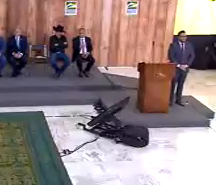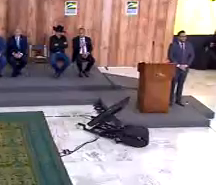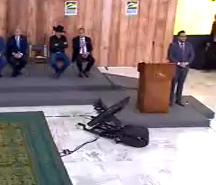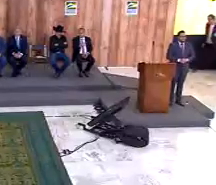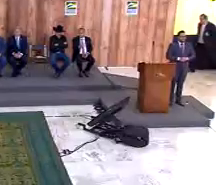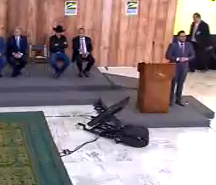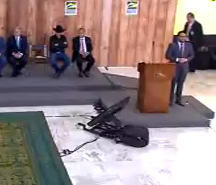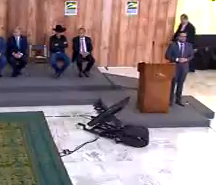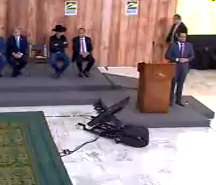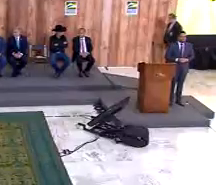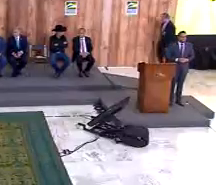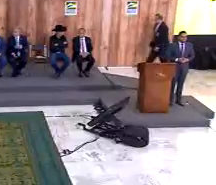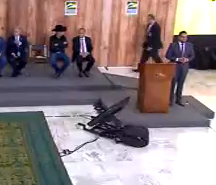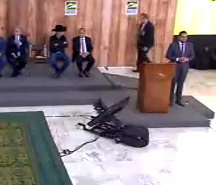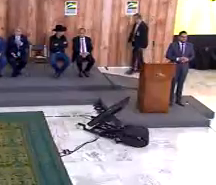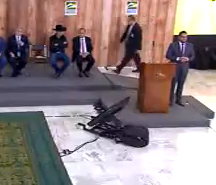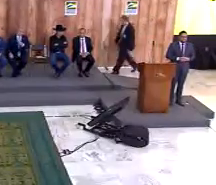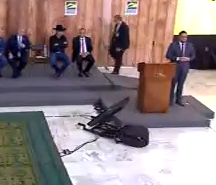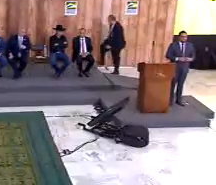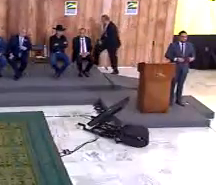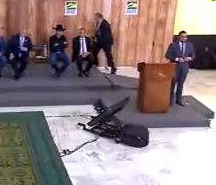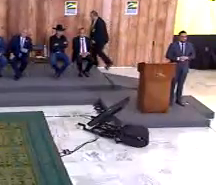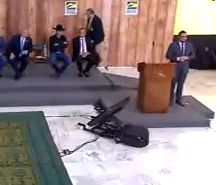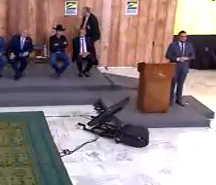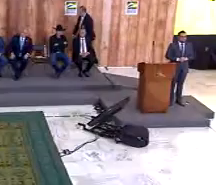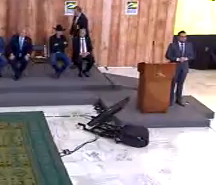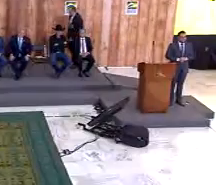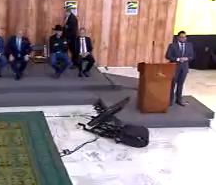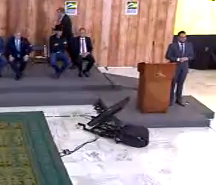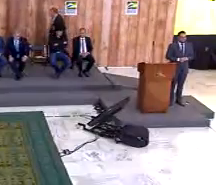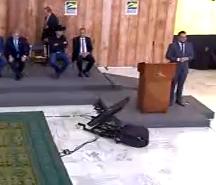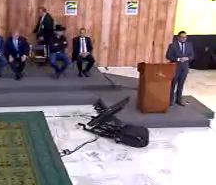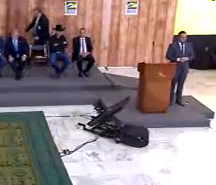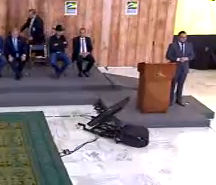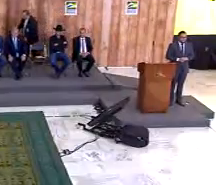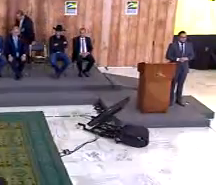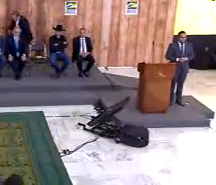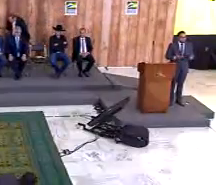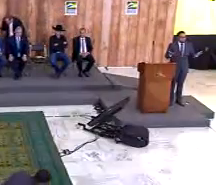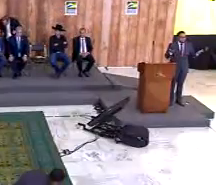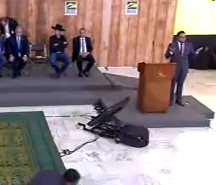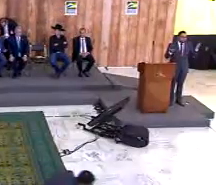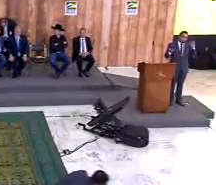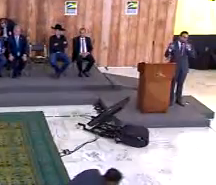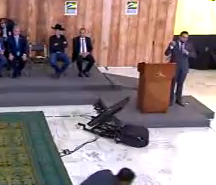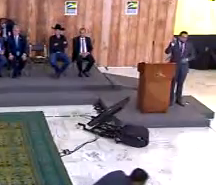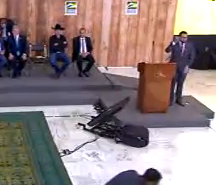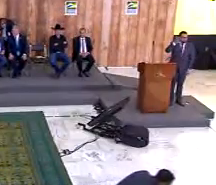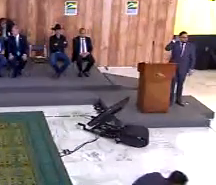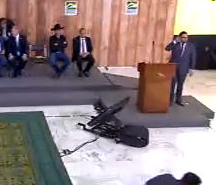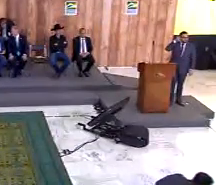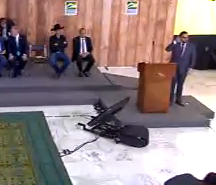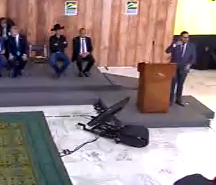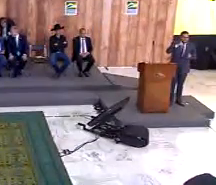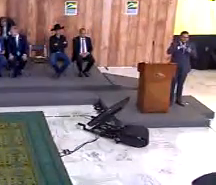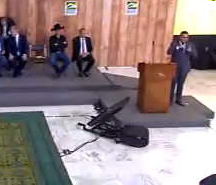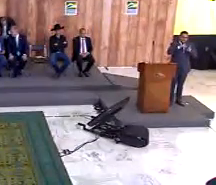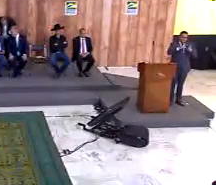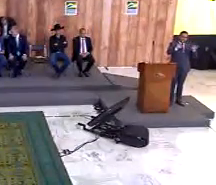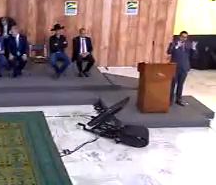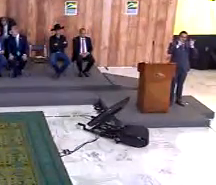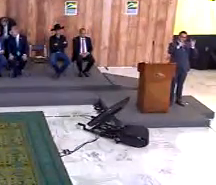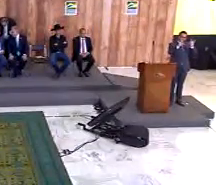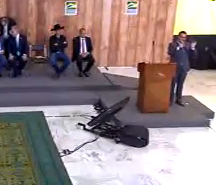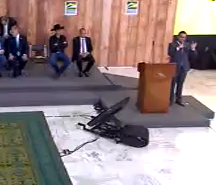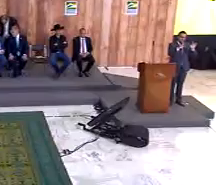E aí hoje ouviremos a seguir o secretário especial